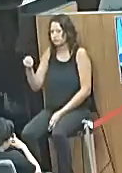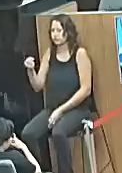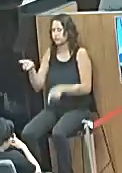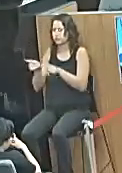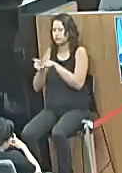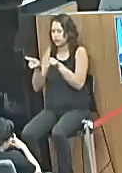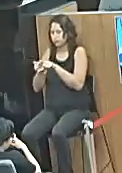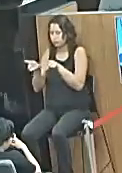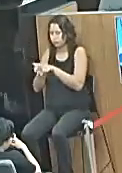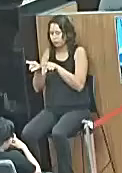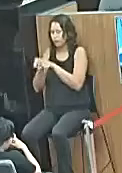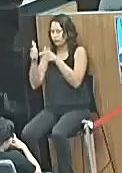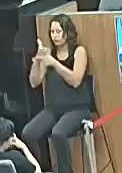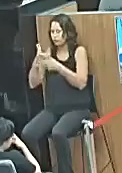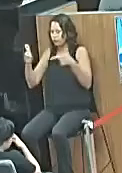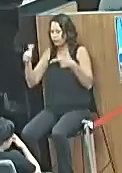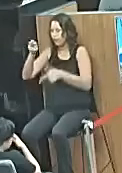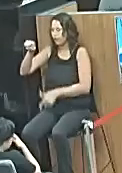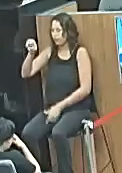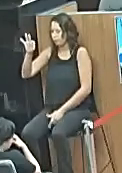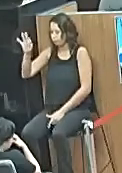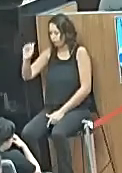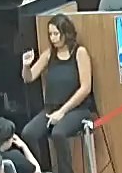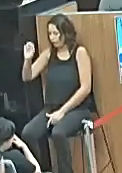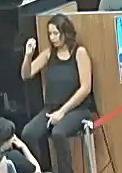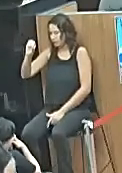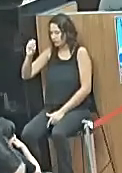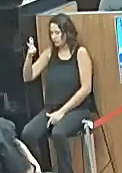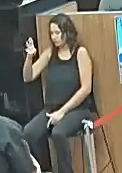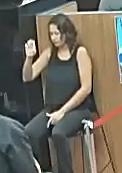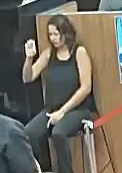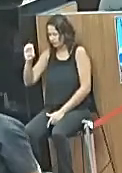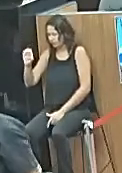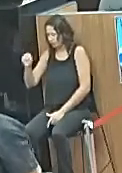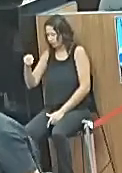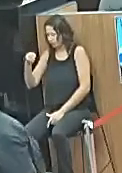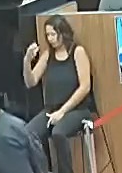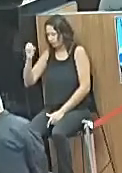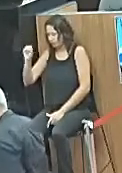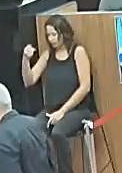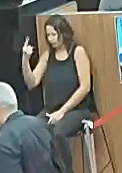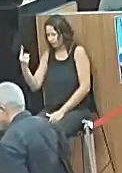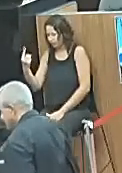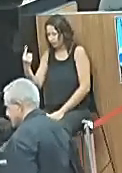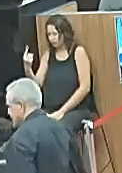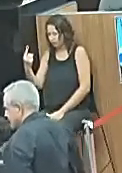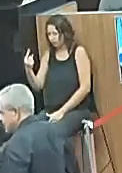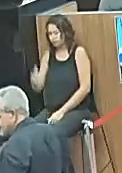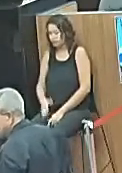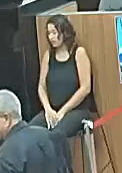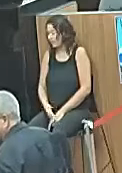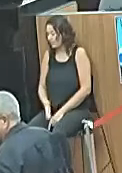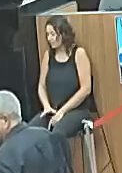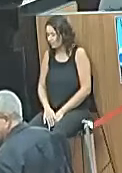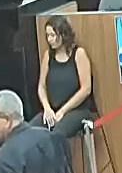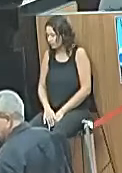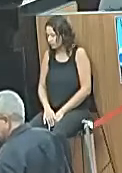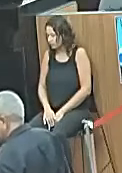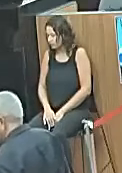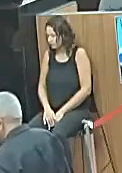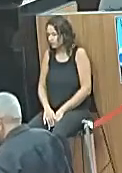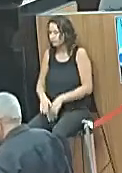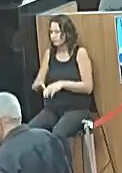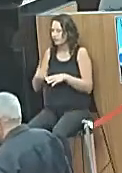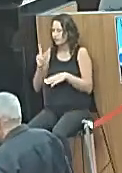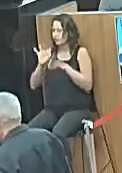metas física e financeira da ação 40 e 81 apoio às atividades de pesquisa inovação e tecnologia do programa